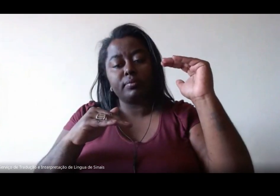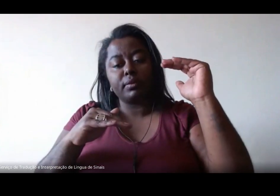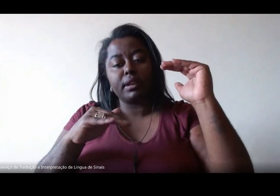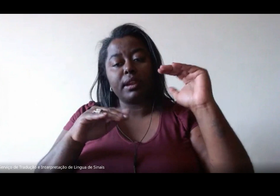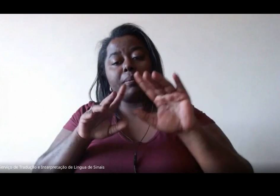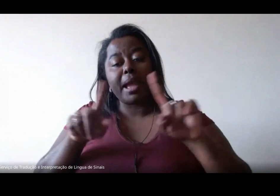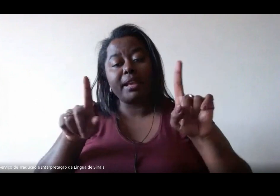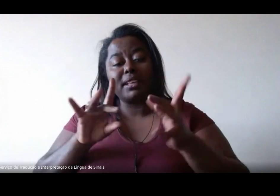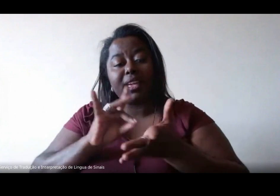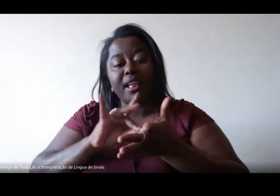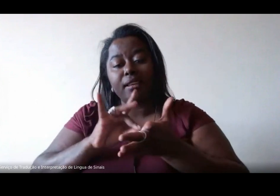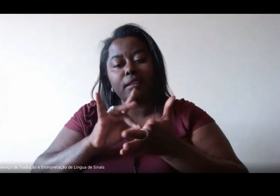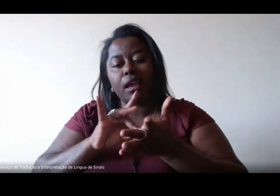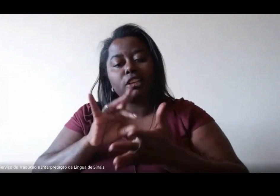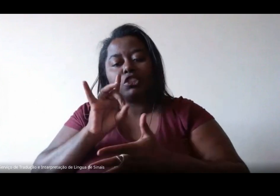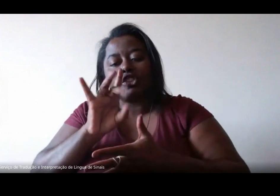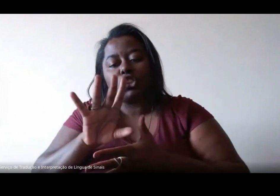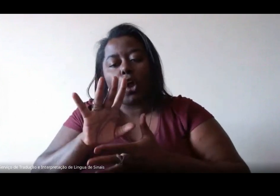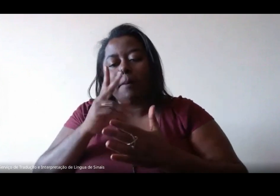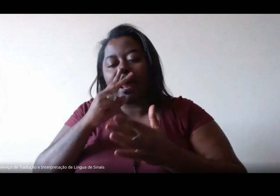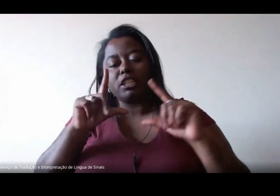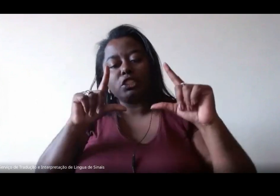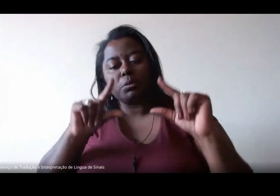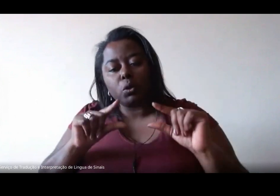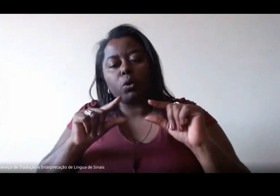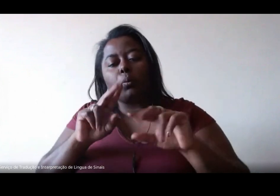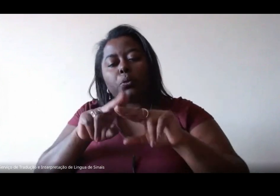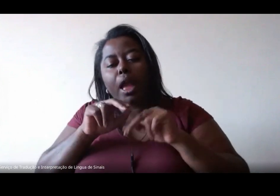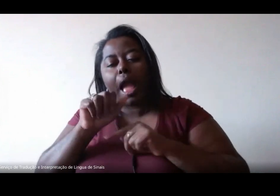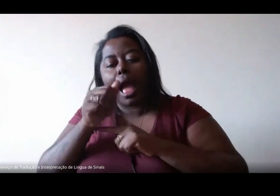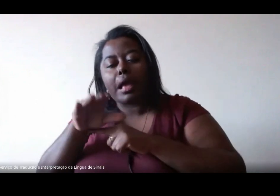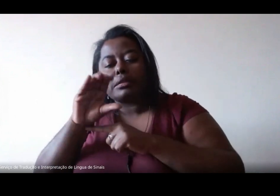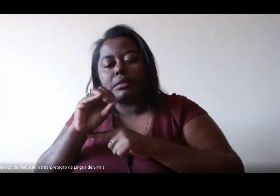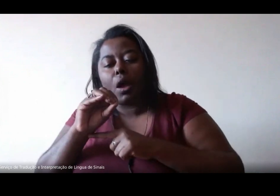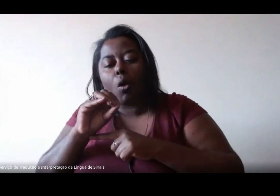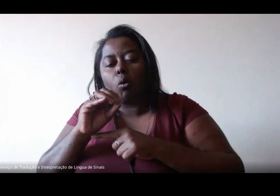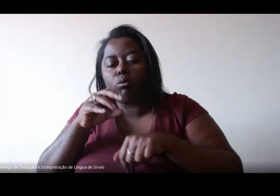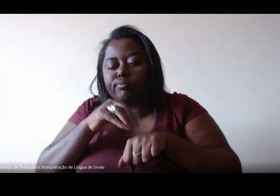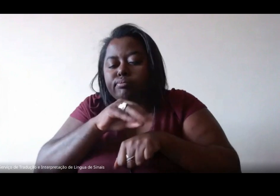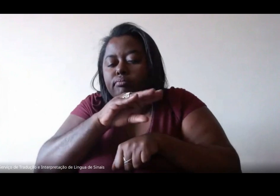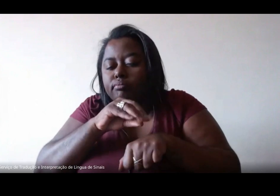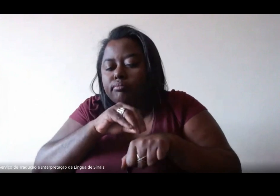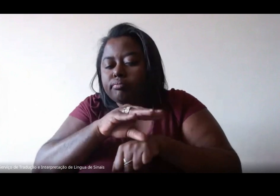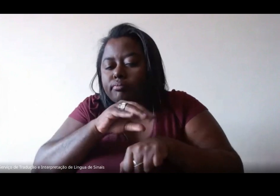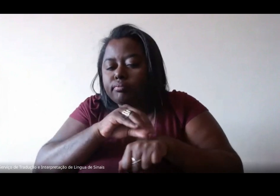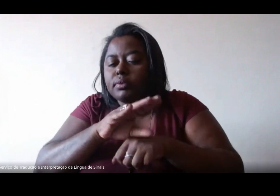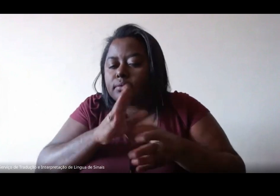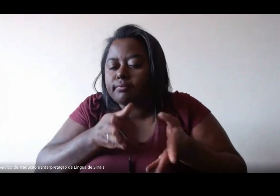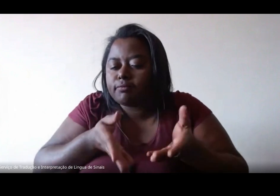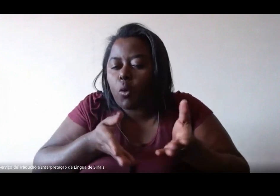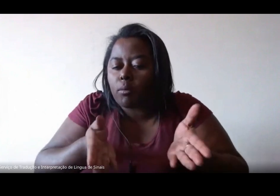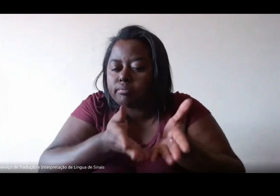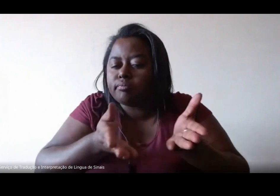apenas amenizada por ações paliativas de caráter assistencialista. Mas o